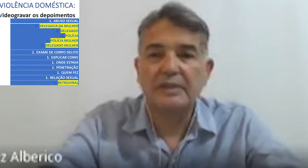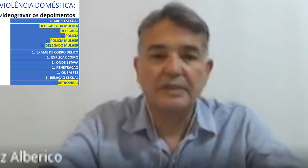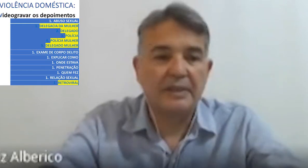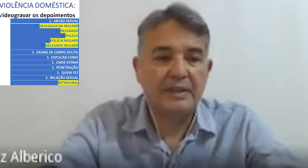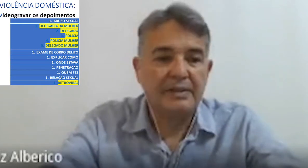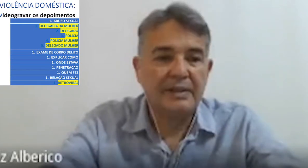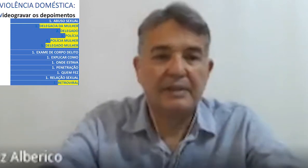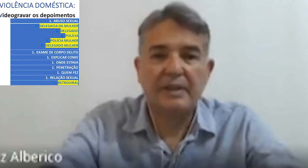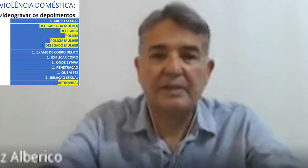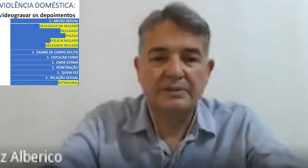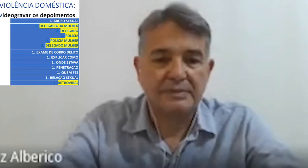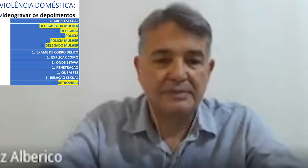que acrescentar.